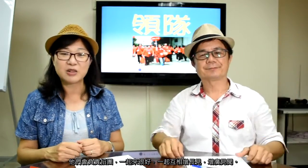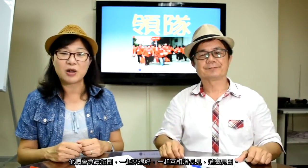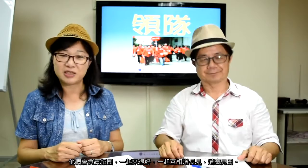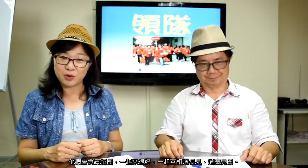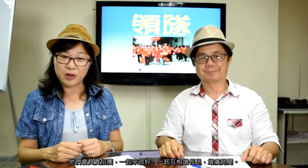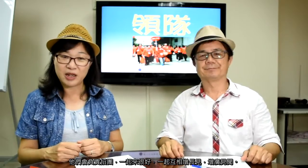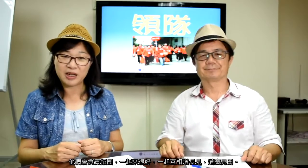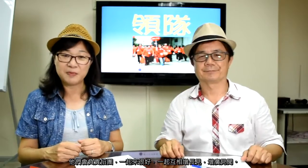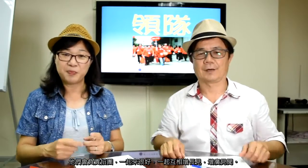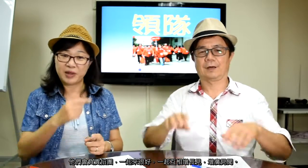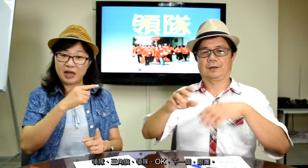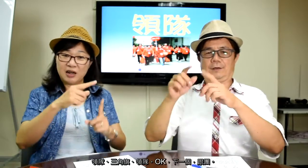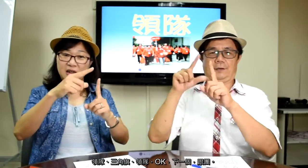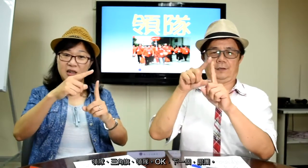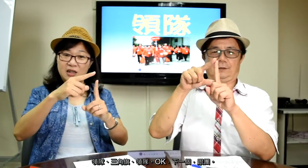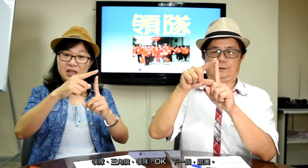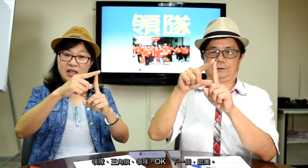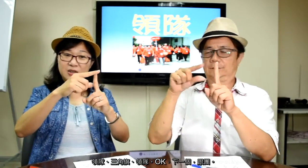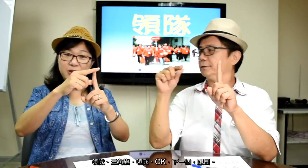增广见闻，领队